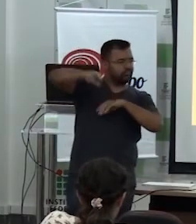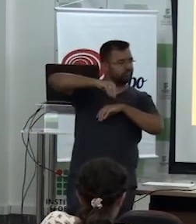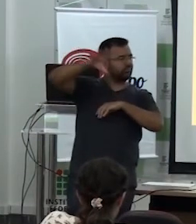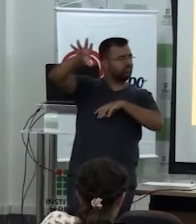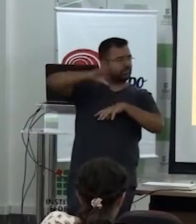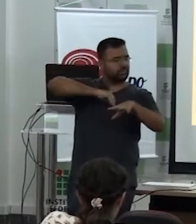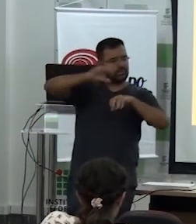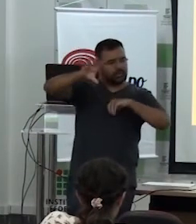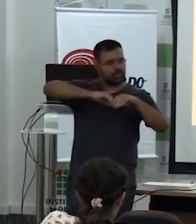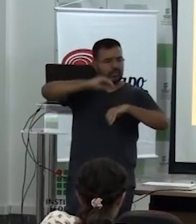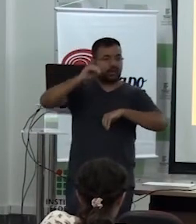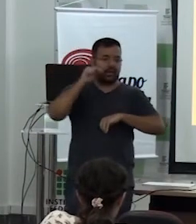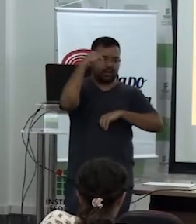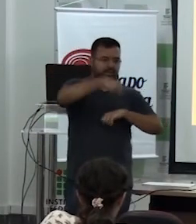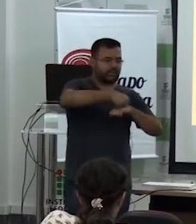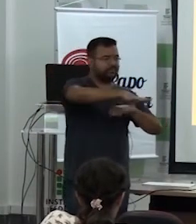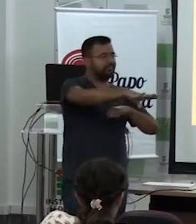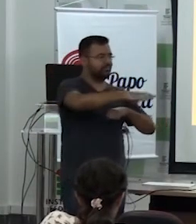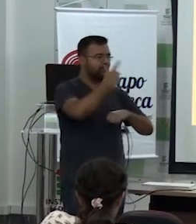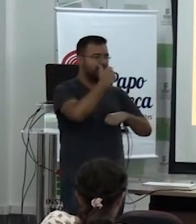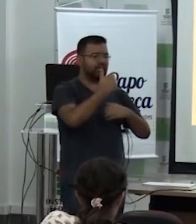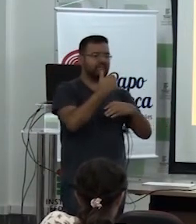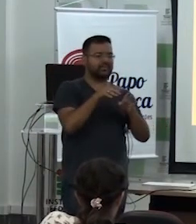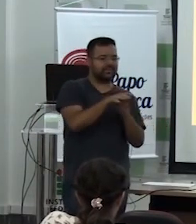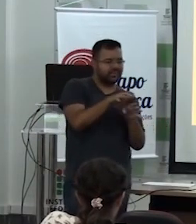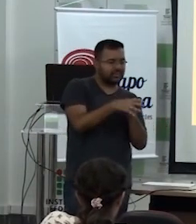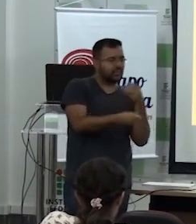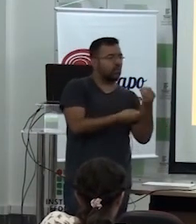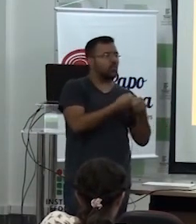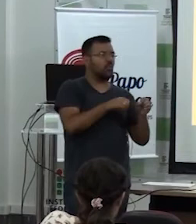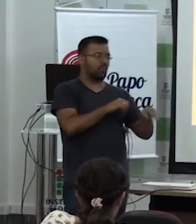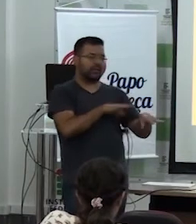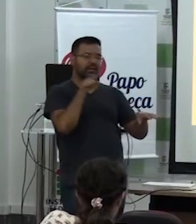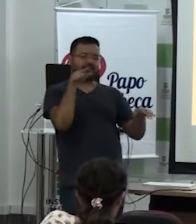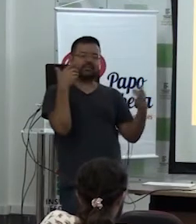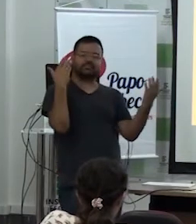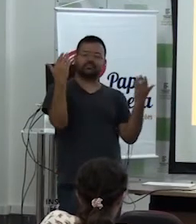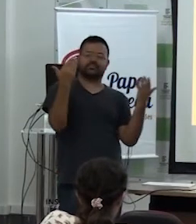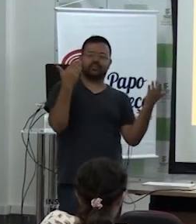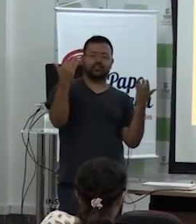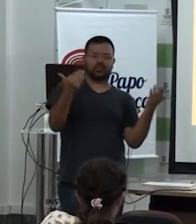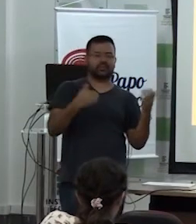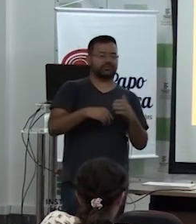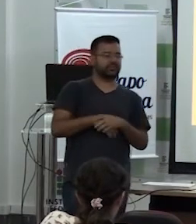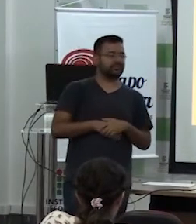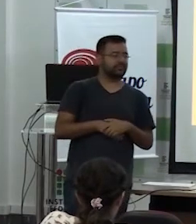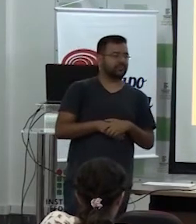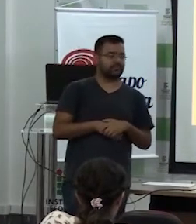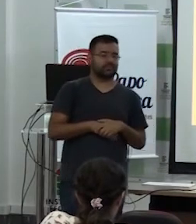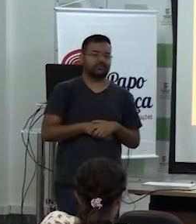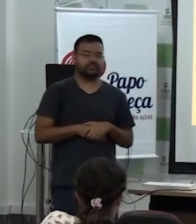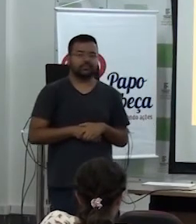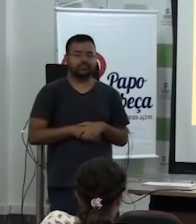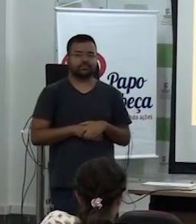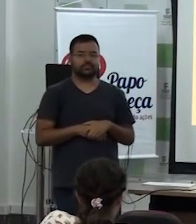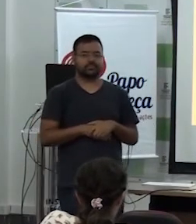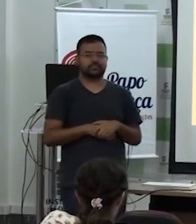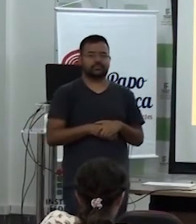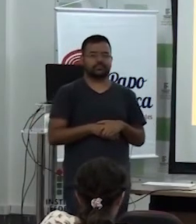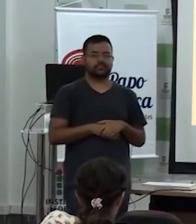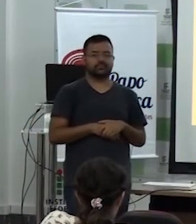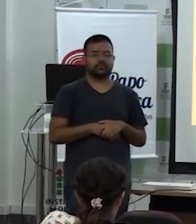em nos instruir a esse respeito, ou seja, trazer coisas boas para as nossas práticas